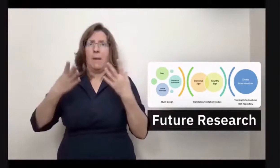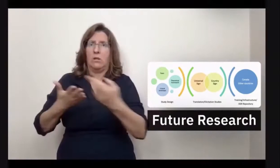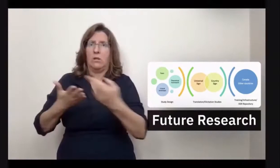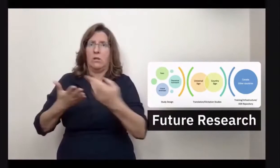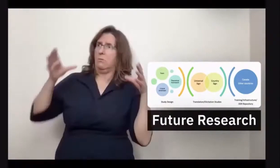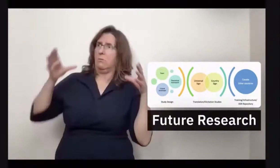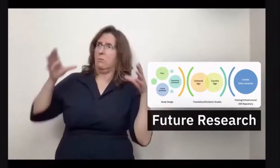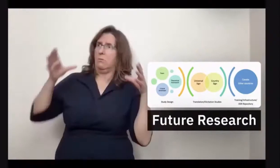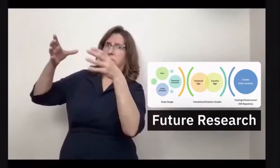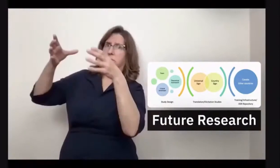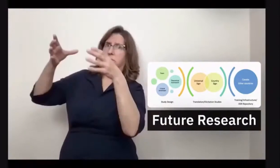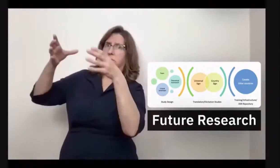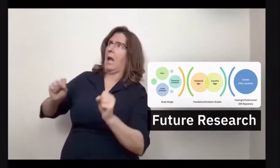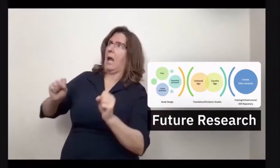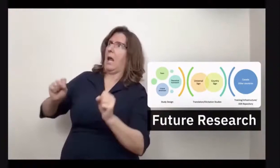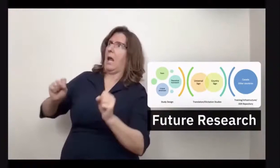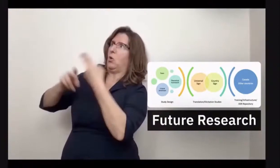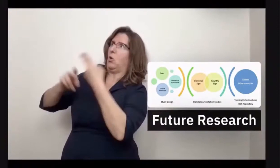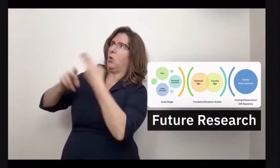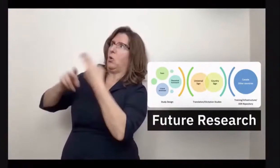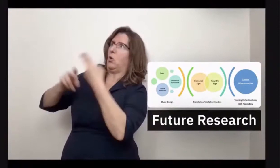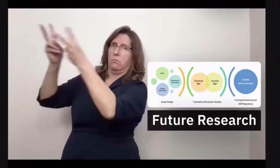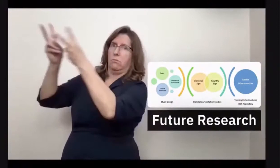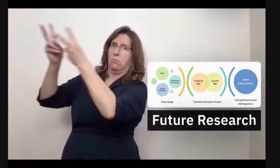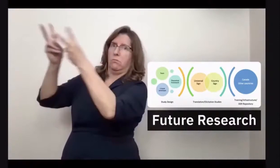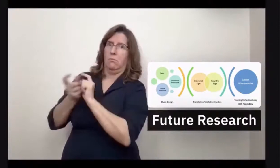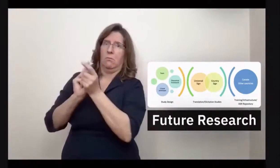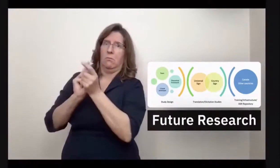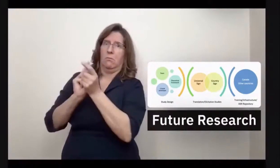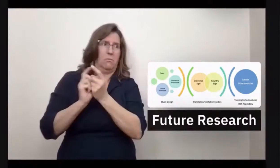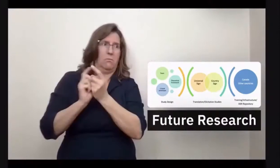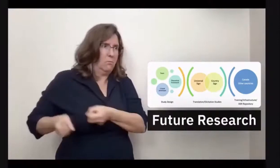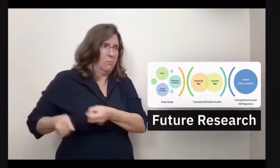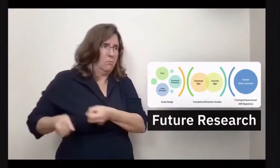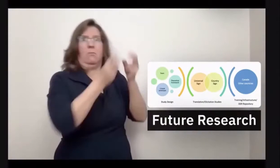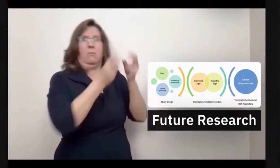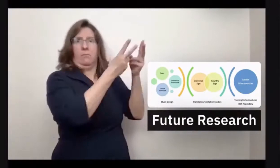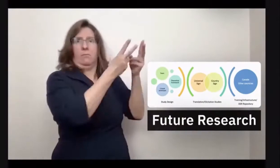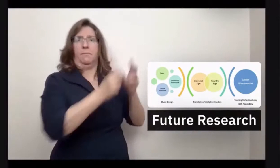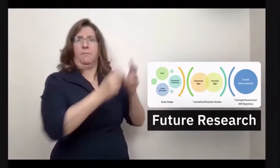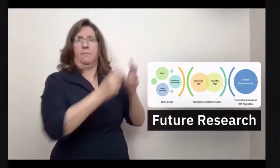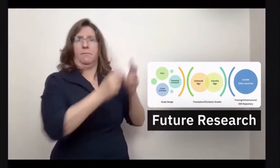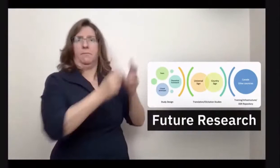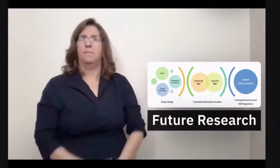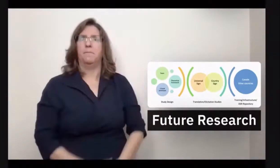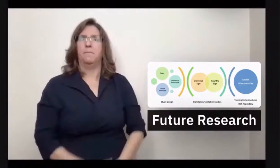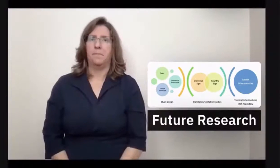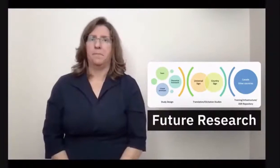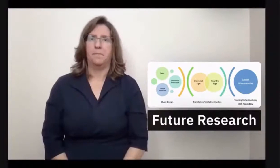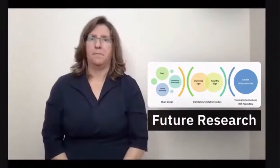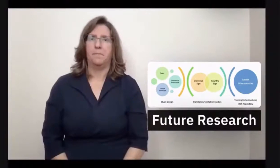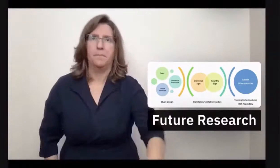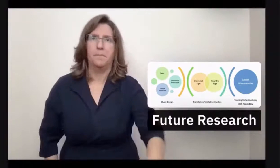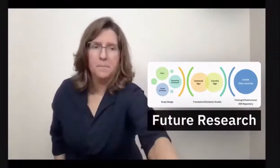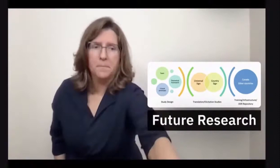de esta presentación y esto les va a dar mucha más información. Sugiero que lo